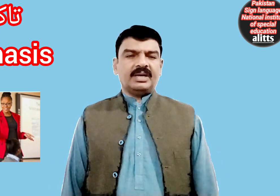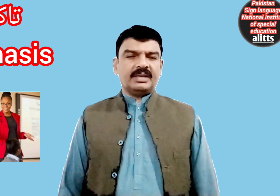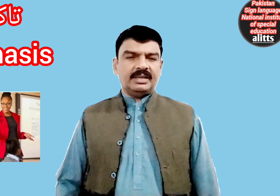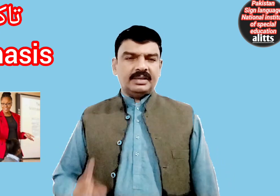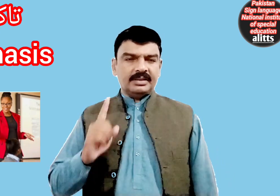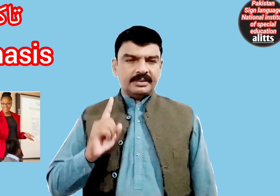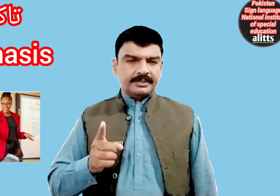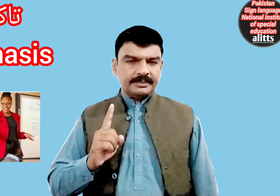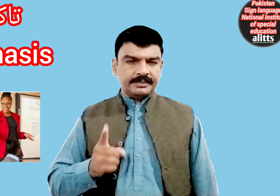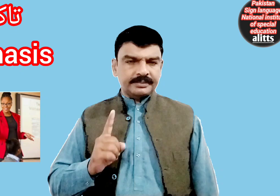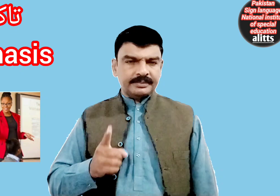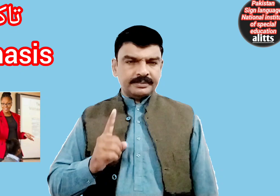ताकीद,